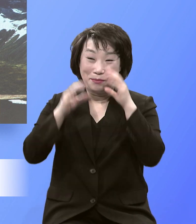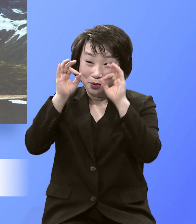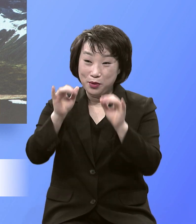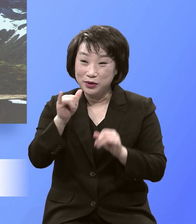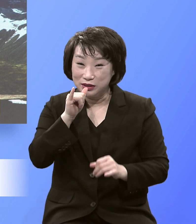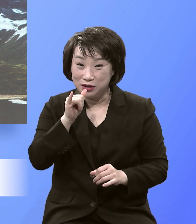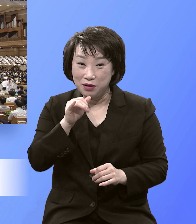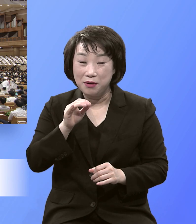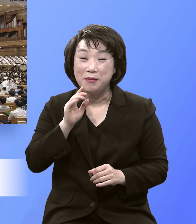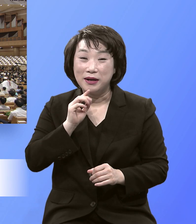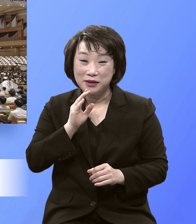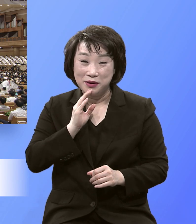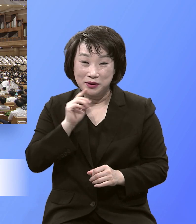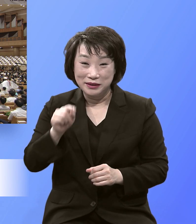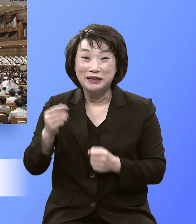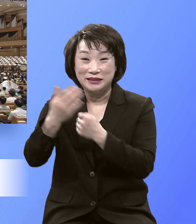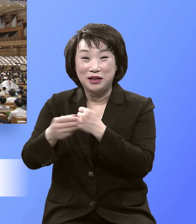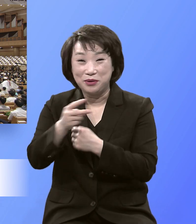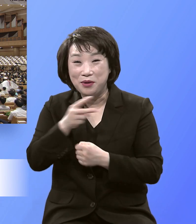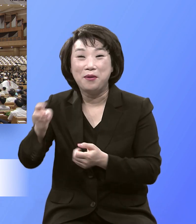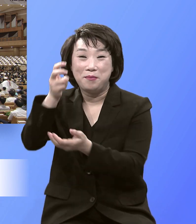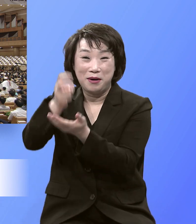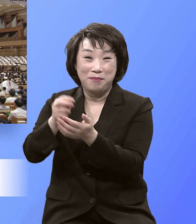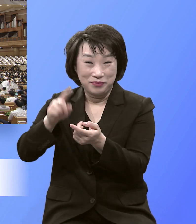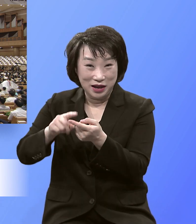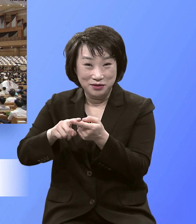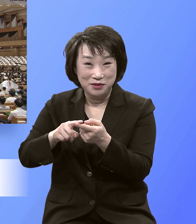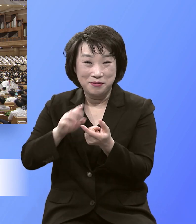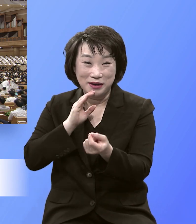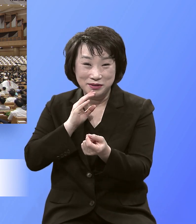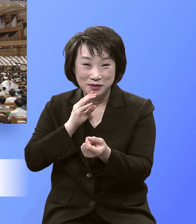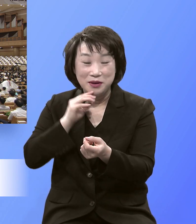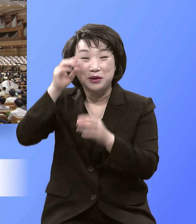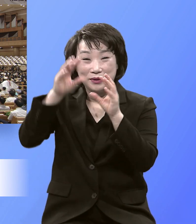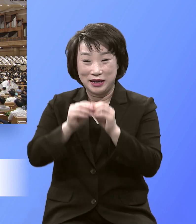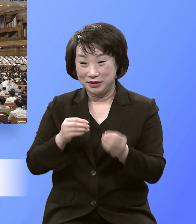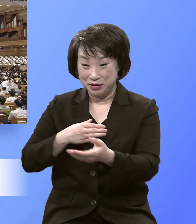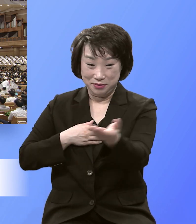은혜도 법이라 이 말입니다. 동의하시면 아멘 합시다.